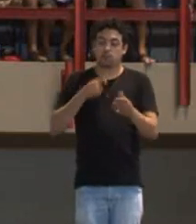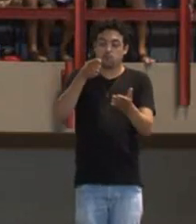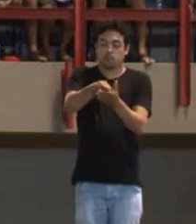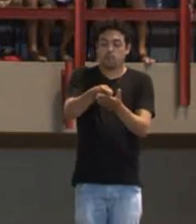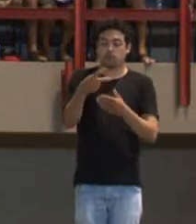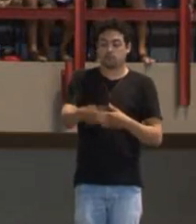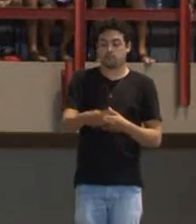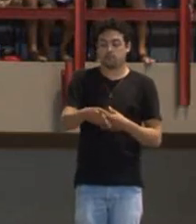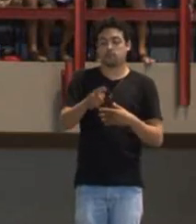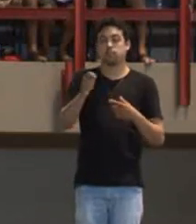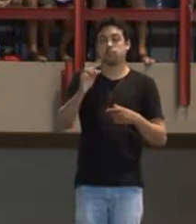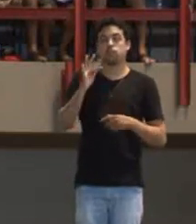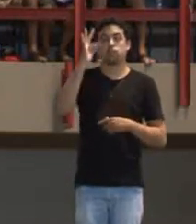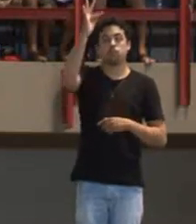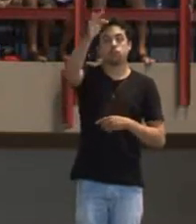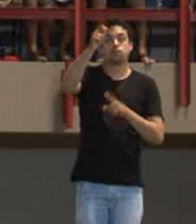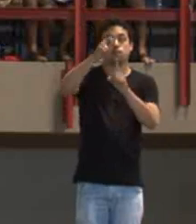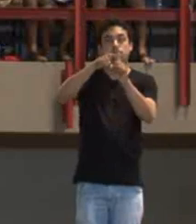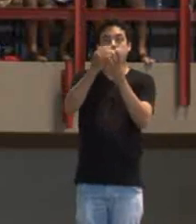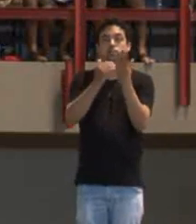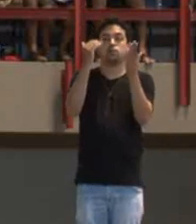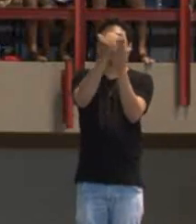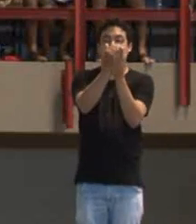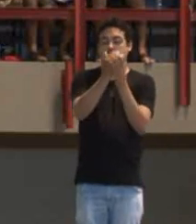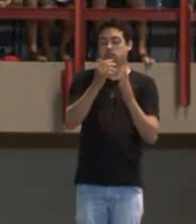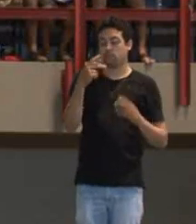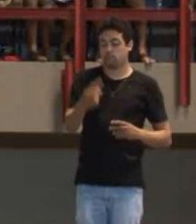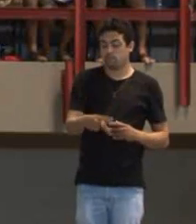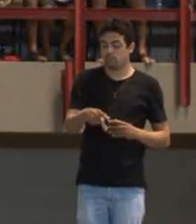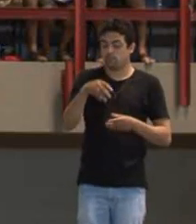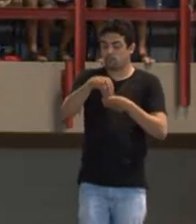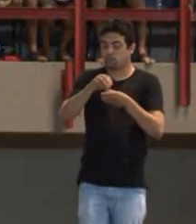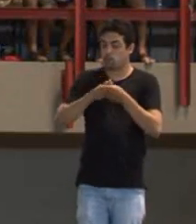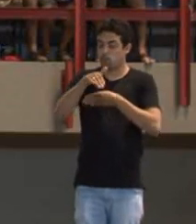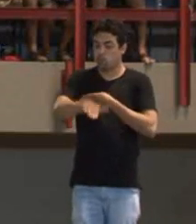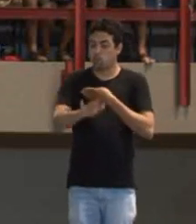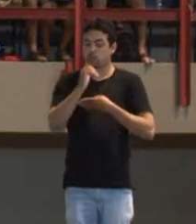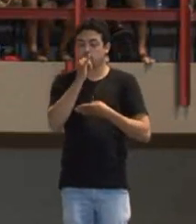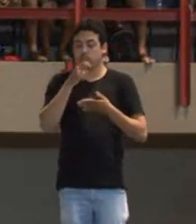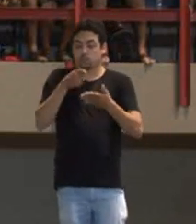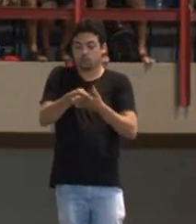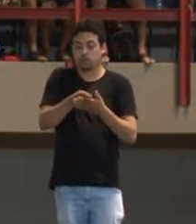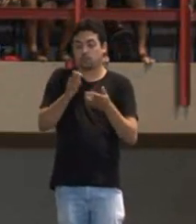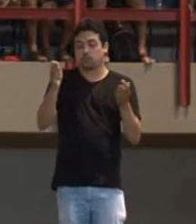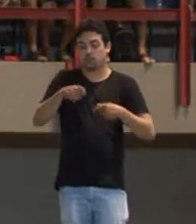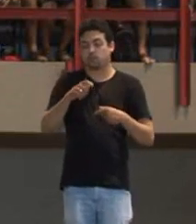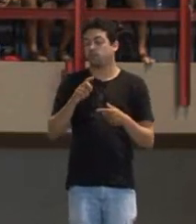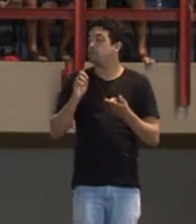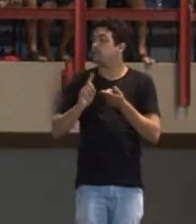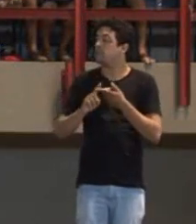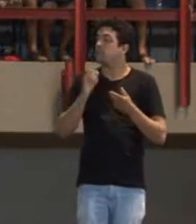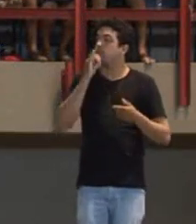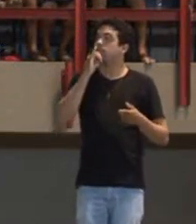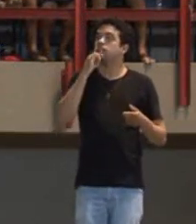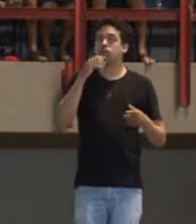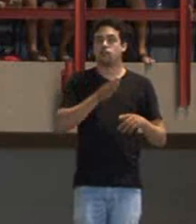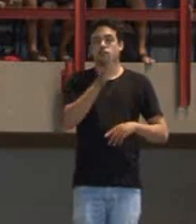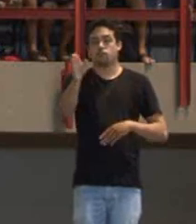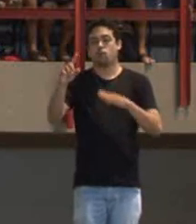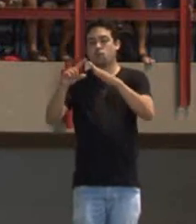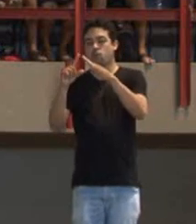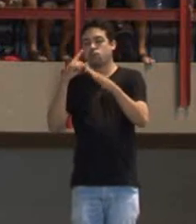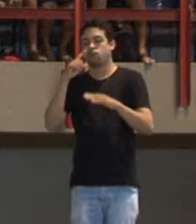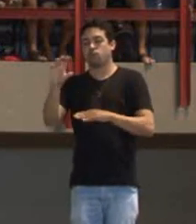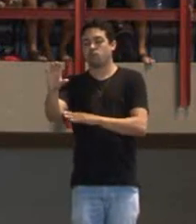casa. Já dá para saber quanto vai aumentar na tua conta de energia. Porque veja bem, você chega lá na loja e vê